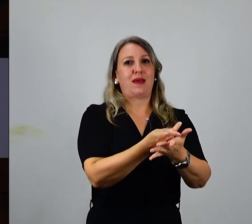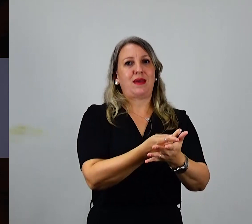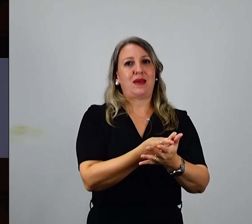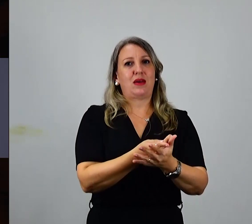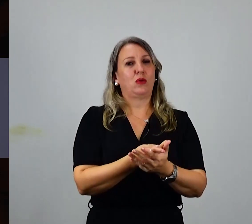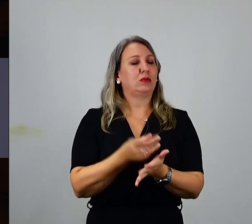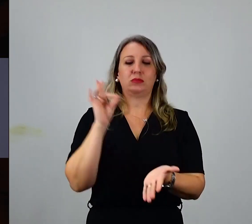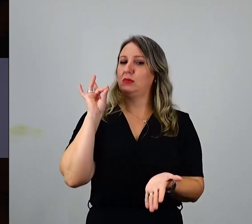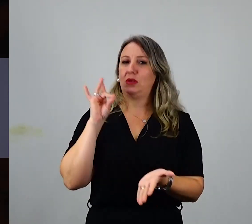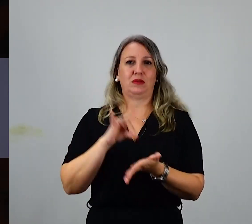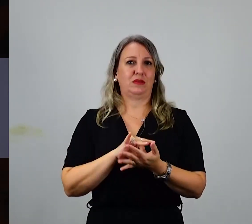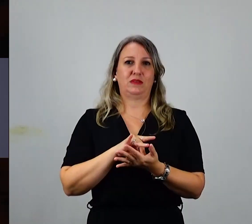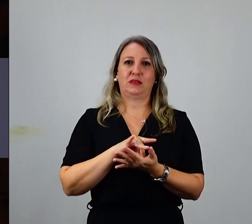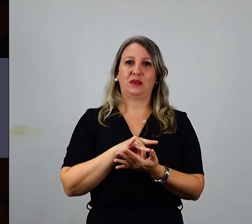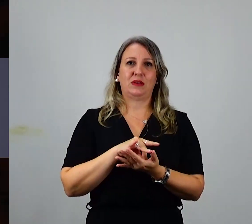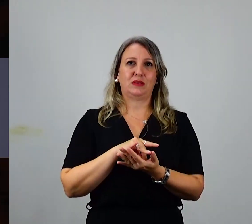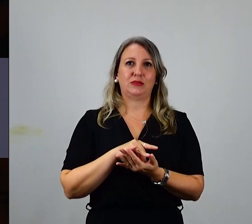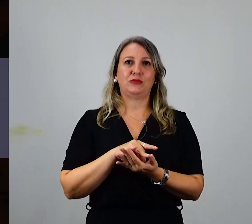Mais um minuto, tá bom?